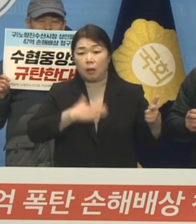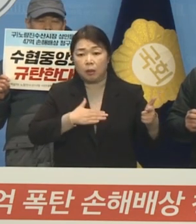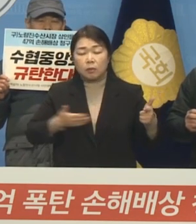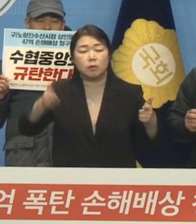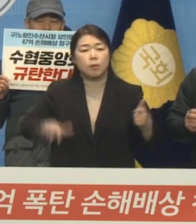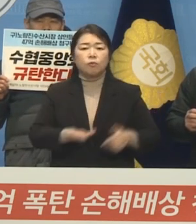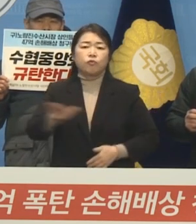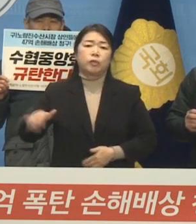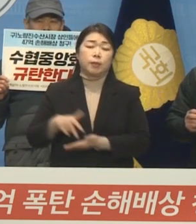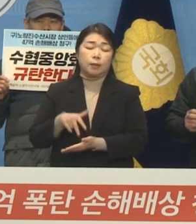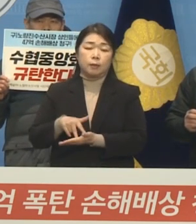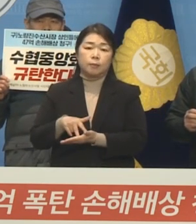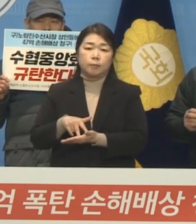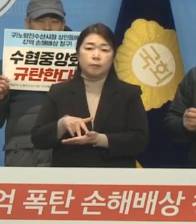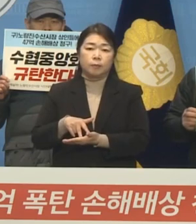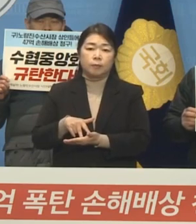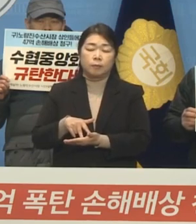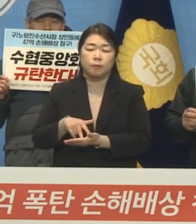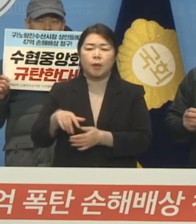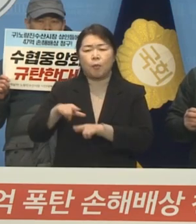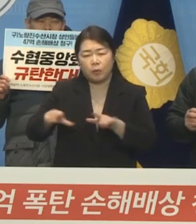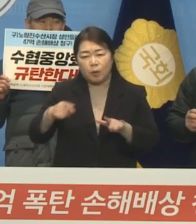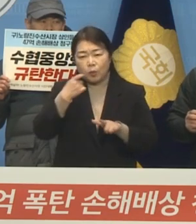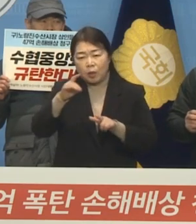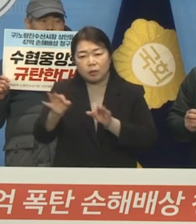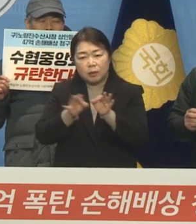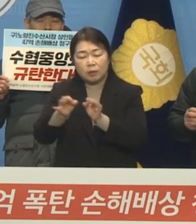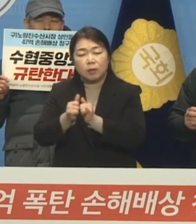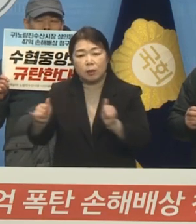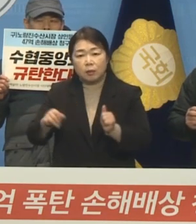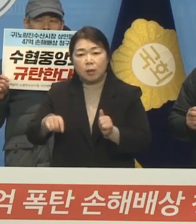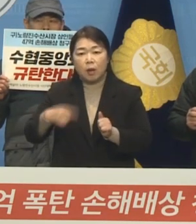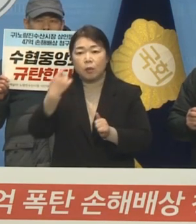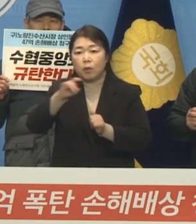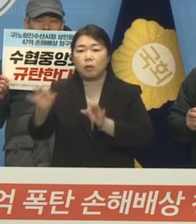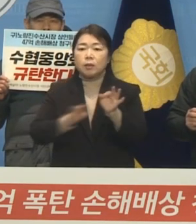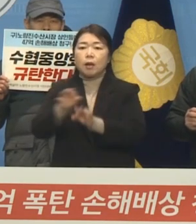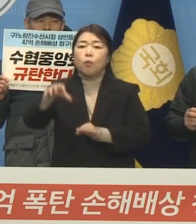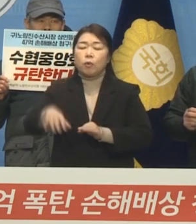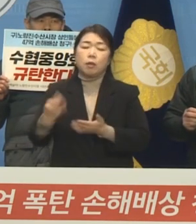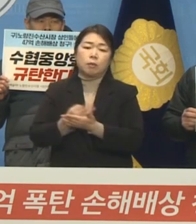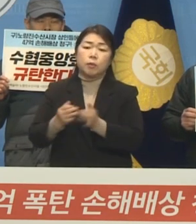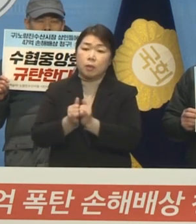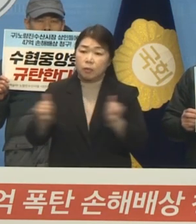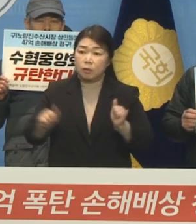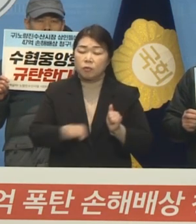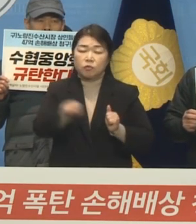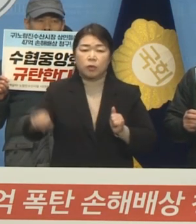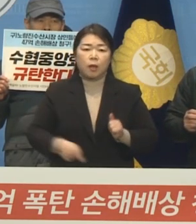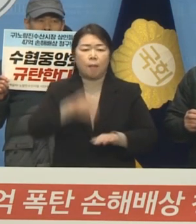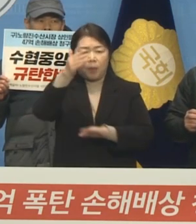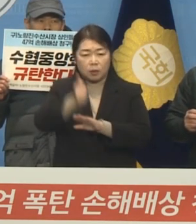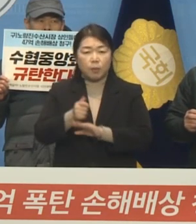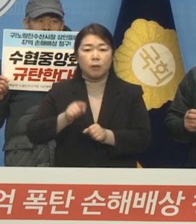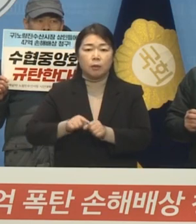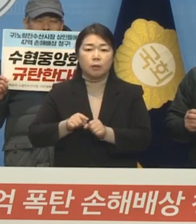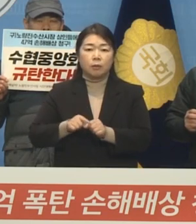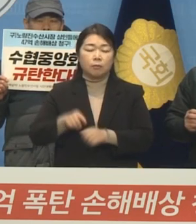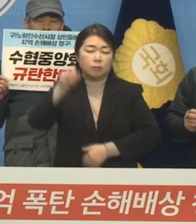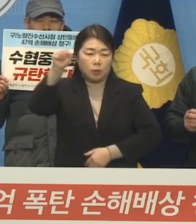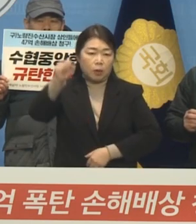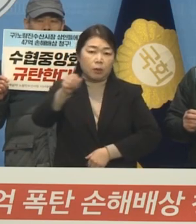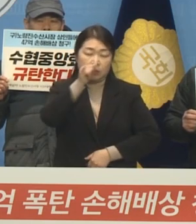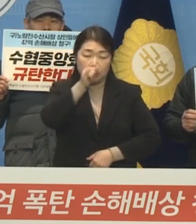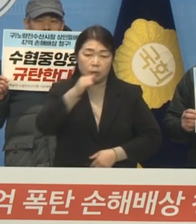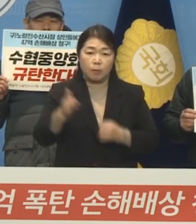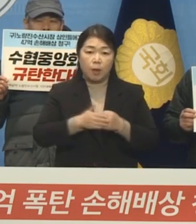우리 그 저 시민 노량진 수산시장 우리만 이제 마지막으로 겪기를 바라고